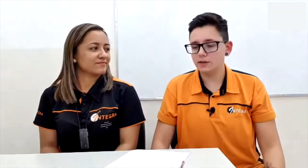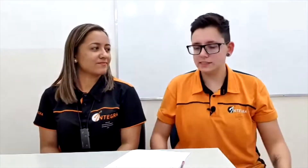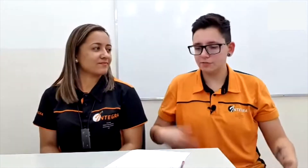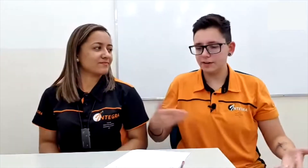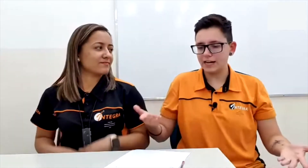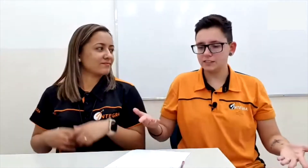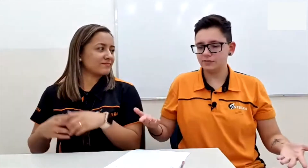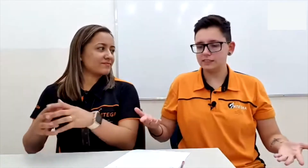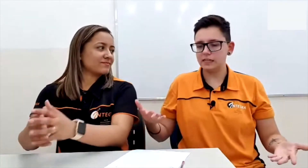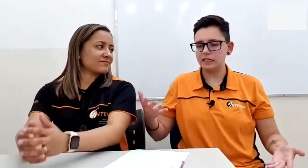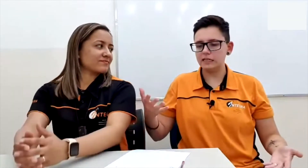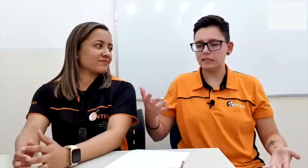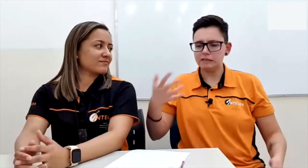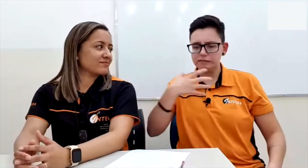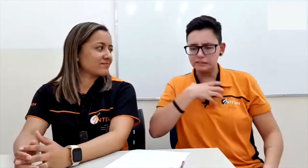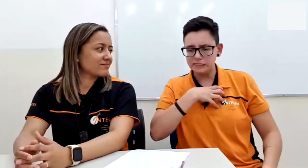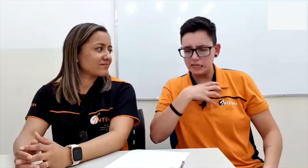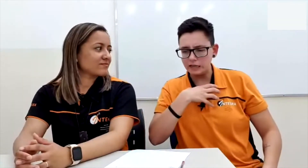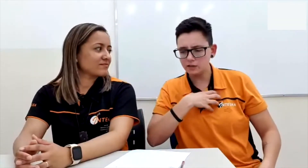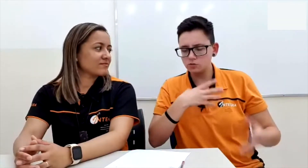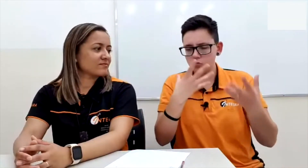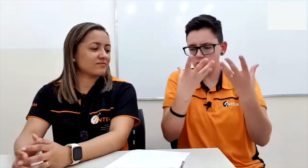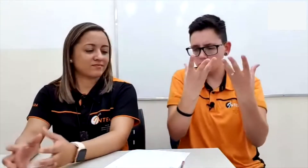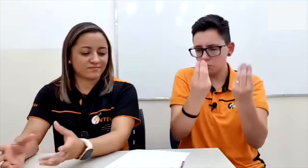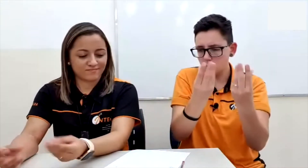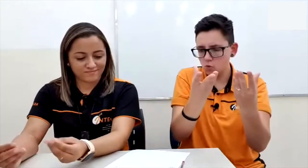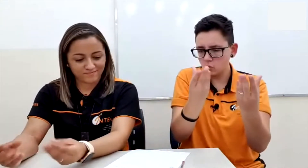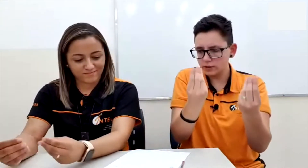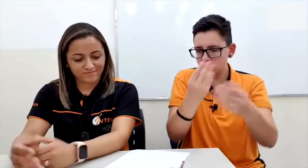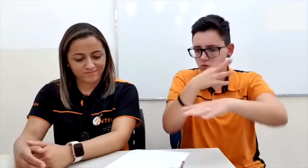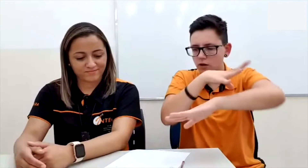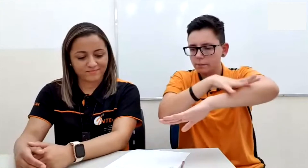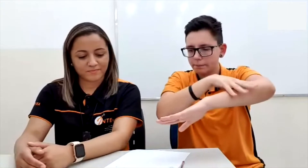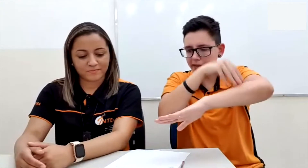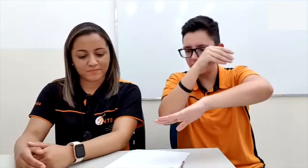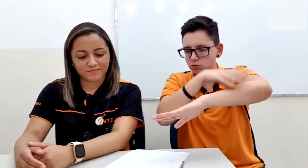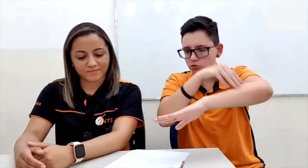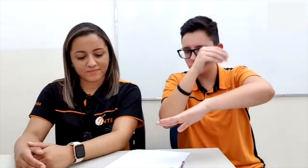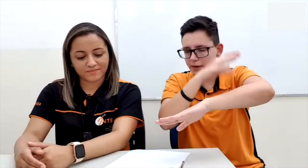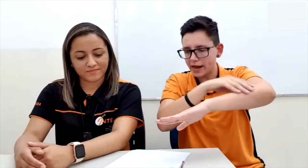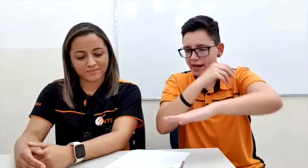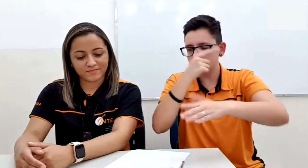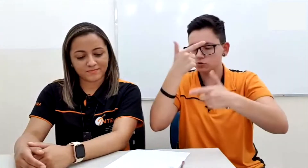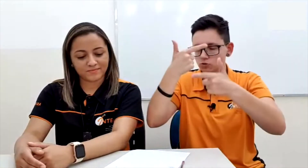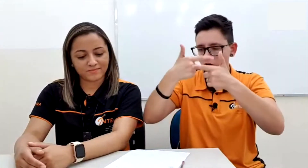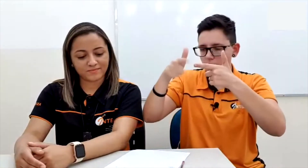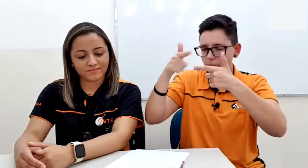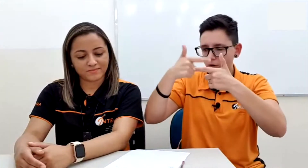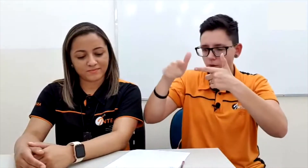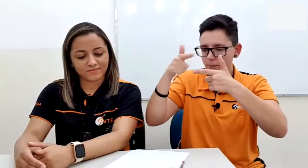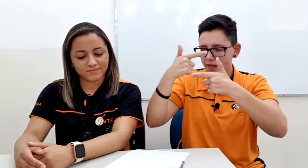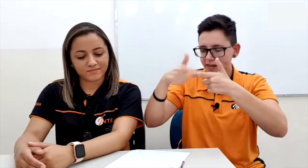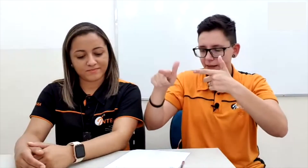essa frase vai sair: sinto muito pelos do braço,